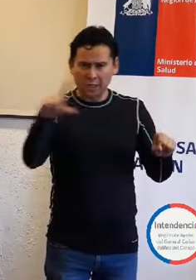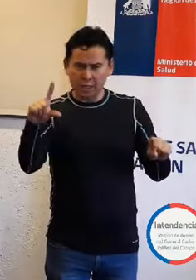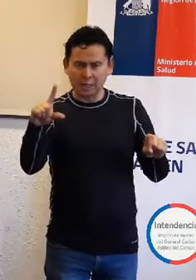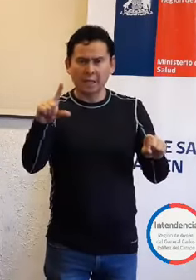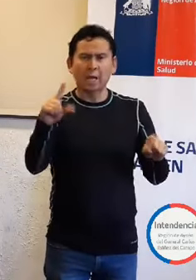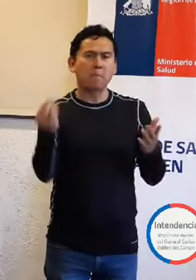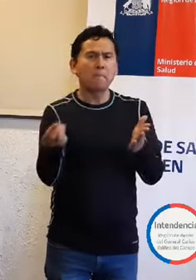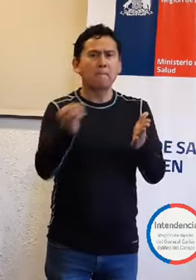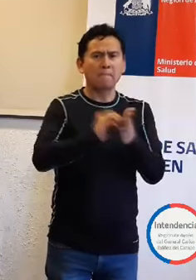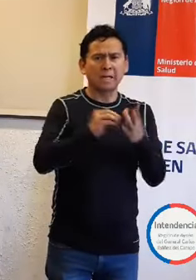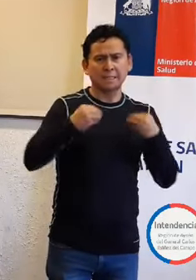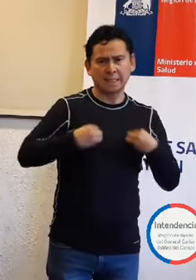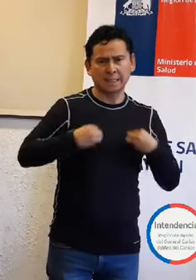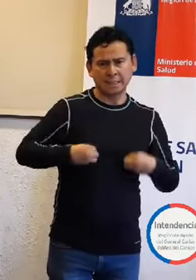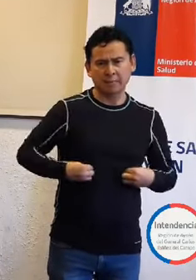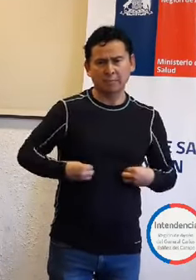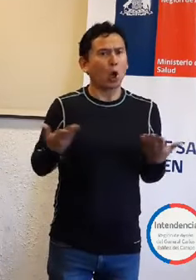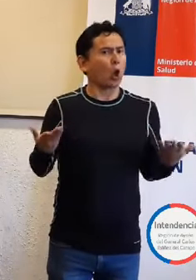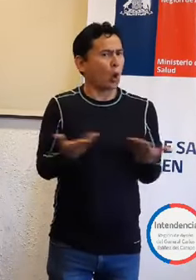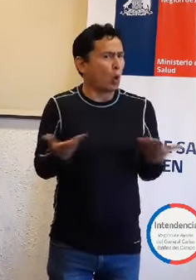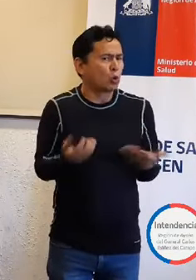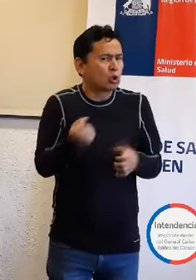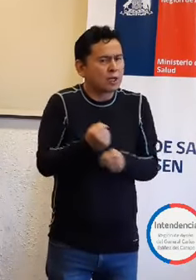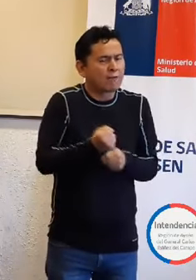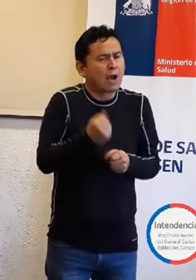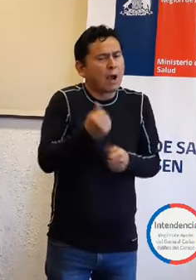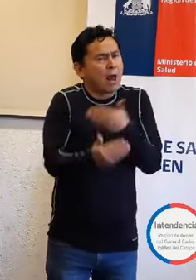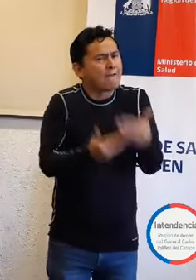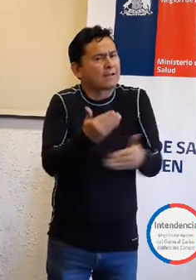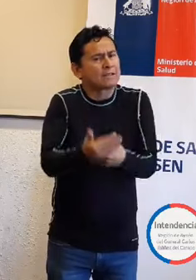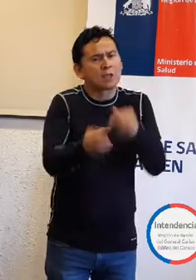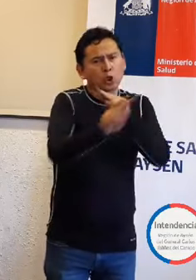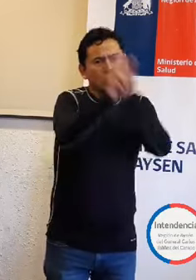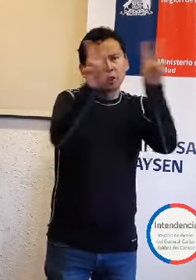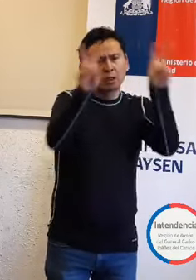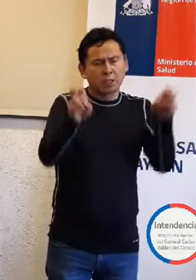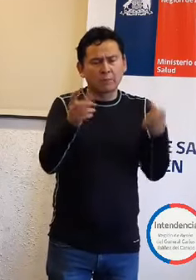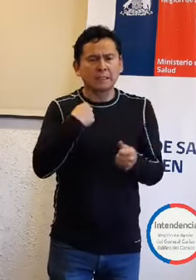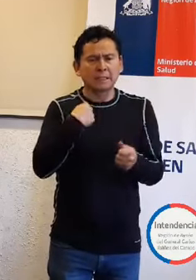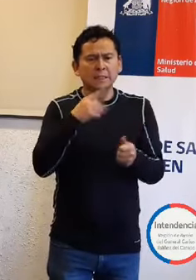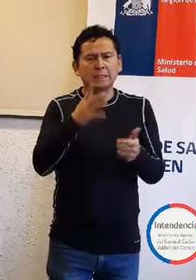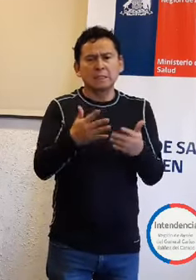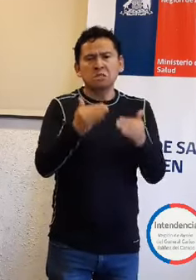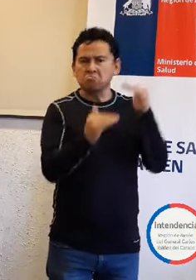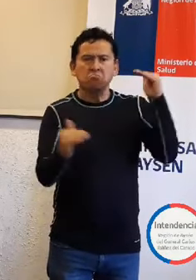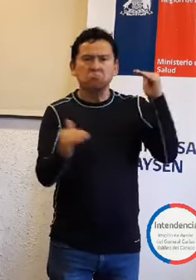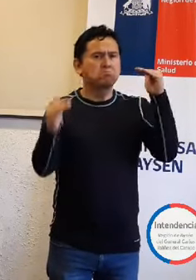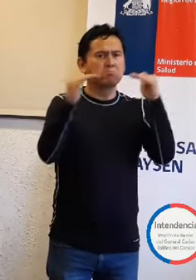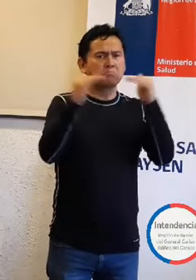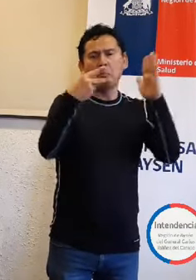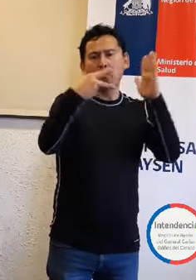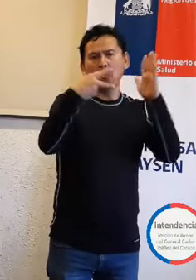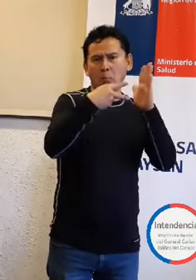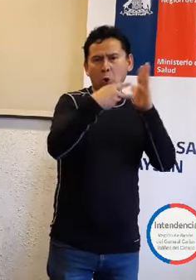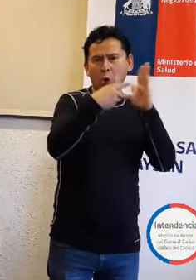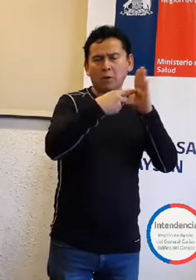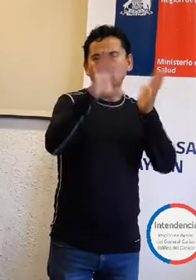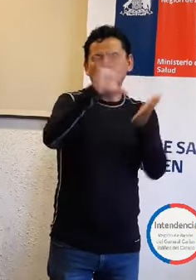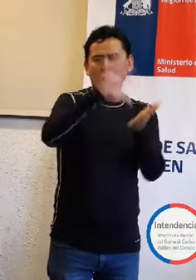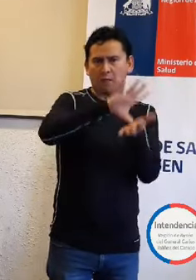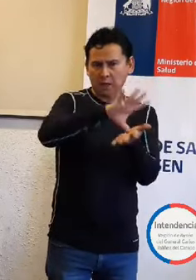de testeos en la zona? ¿Cómo se trabaja para ir avanzando en esta materia y estar a la altura del promedio de muestras del